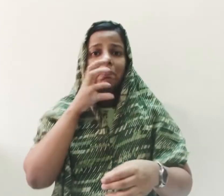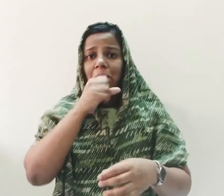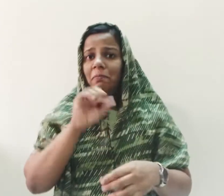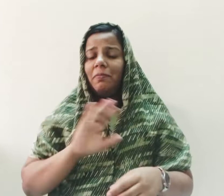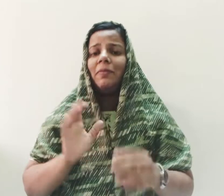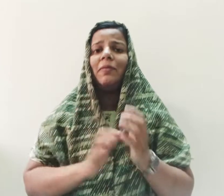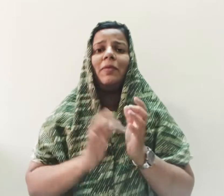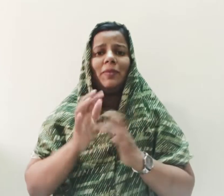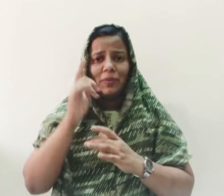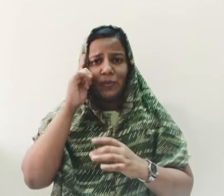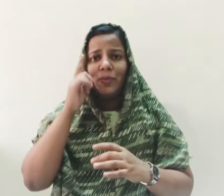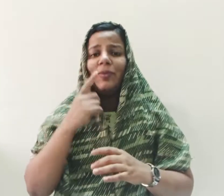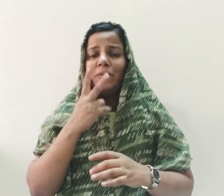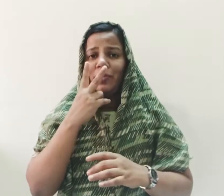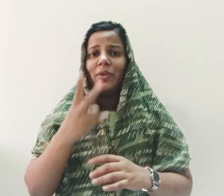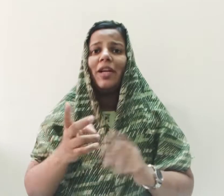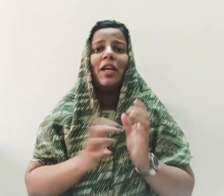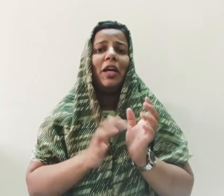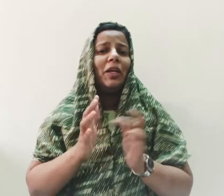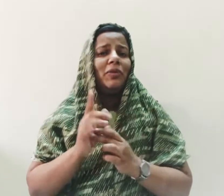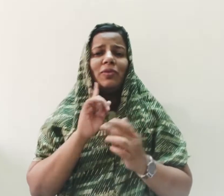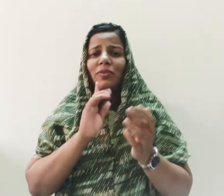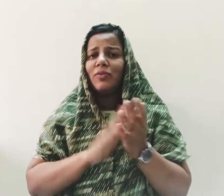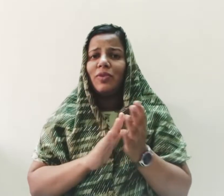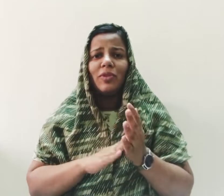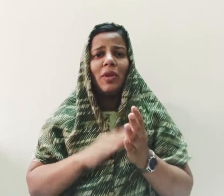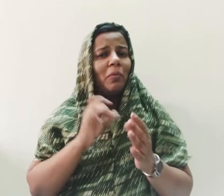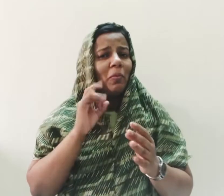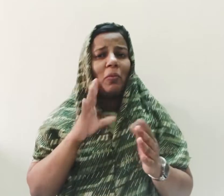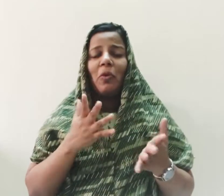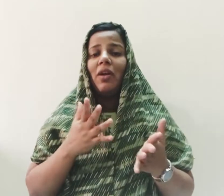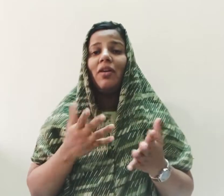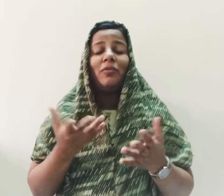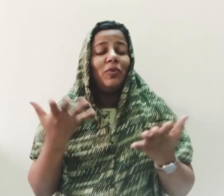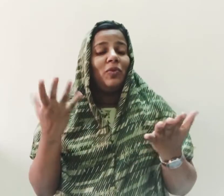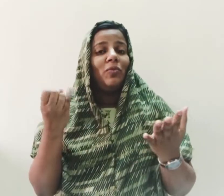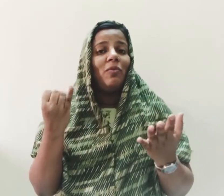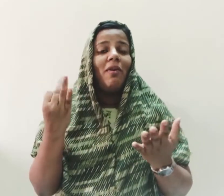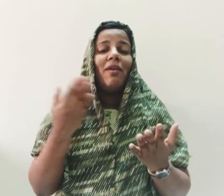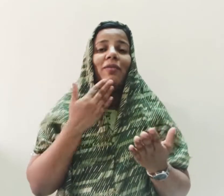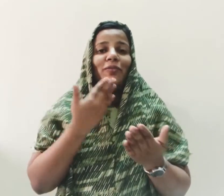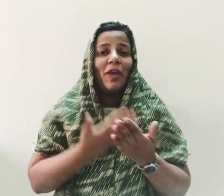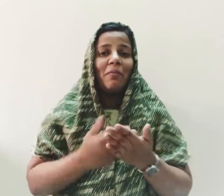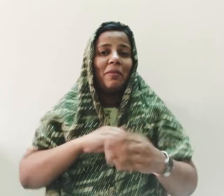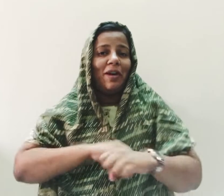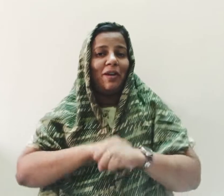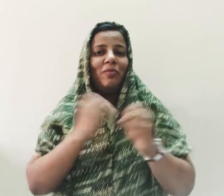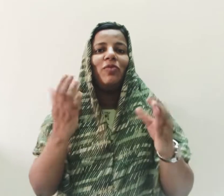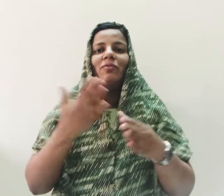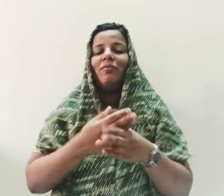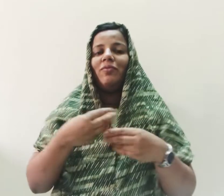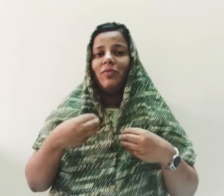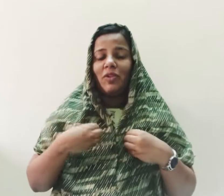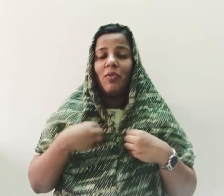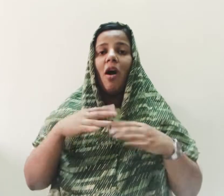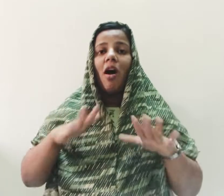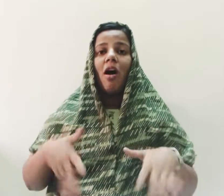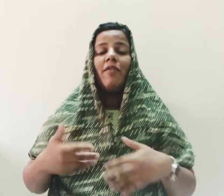മൗനമായിരിക്കില്ലേ? നിങ്ങളൊന്ന് ഓർത്ത് നോക്കുകയും എത്ര സ്തുതിച്ചാലും മതി വരാത്ത വിധത്തിൽ കർത്താവ് നമ്മളെ അത്ഭുതകരമായി പുലർത്തി. നമ്മുടെ